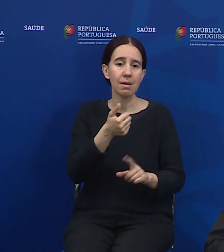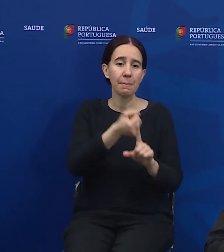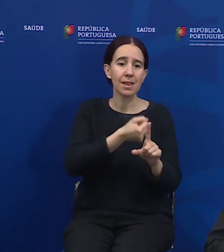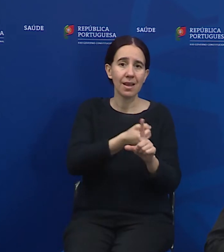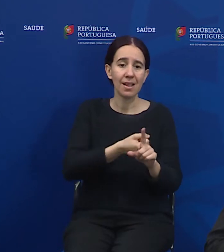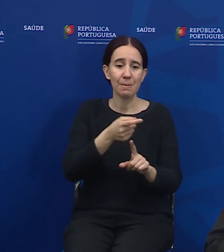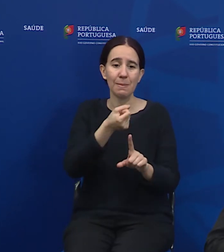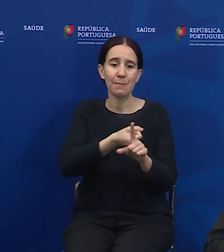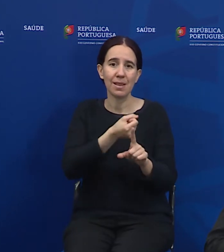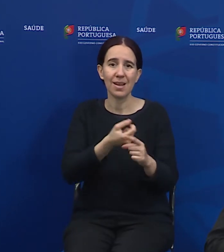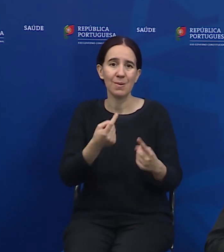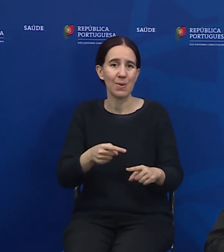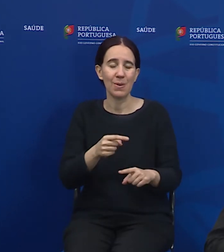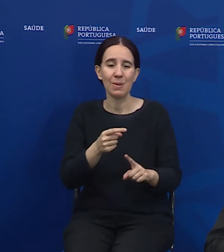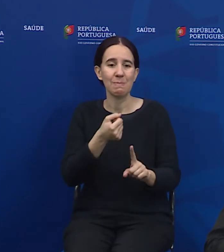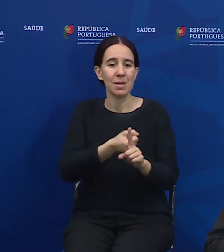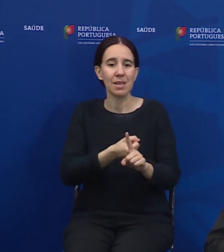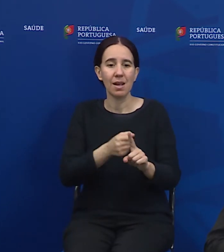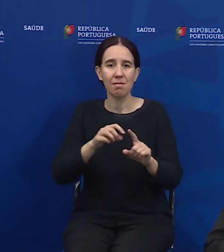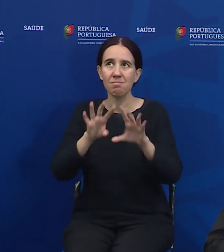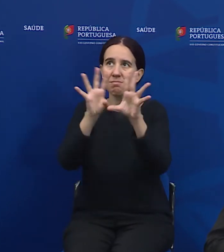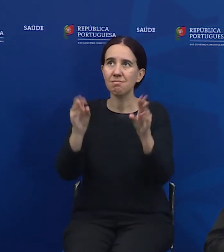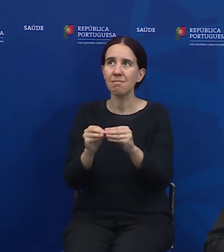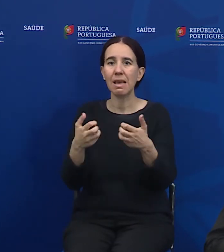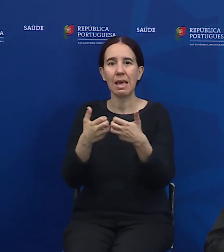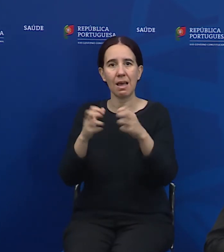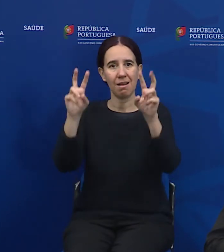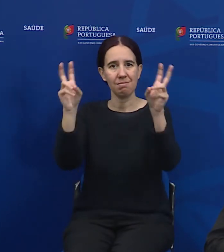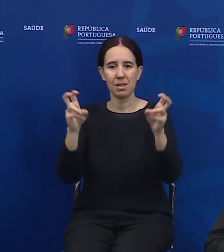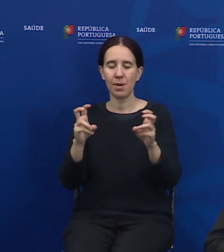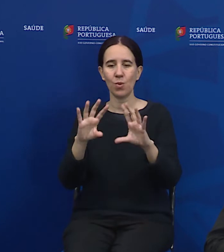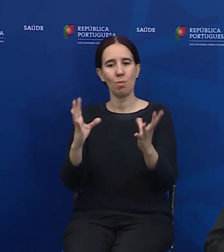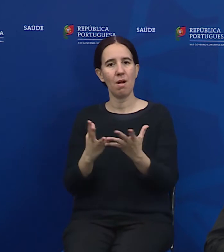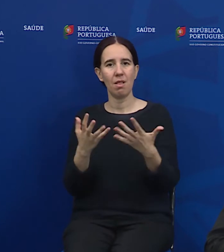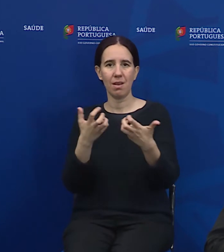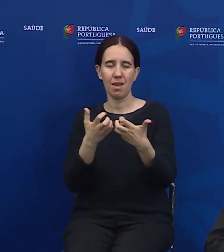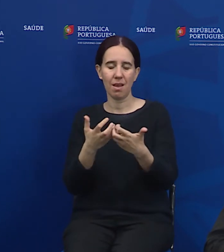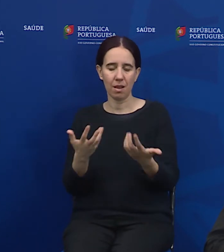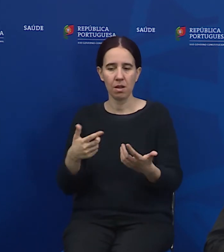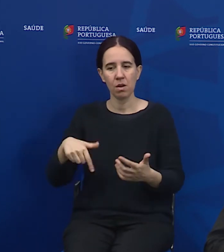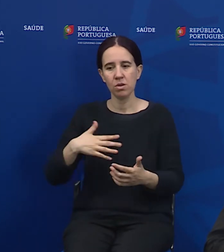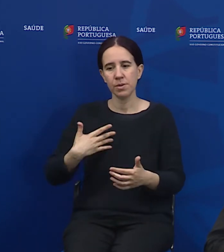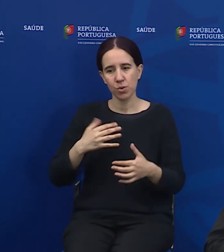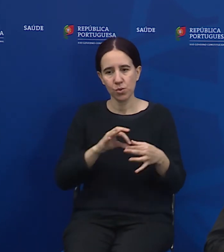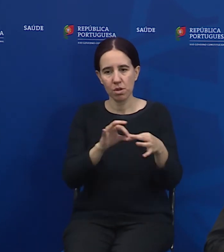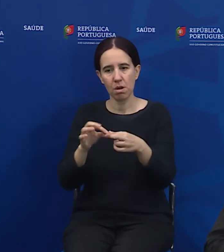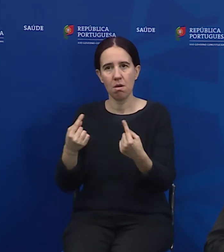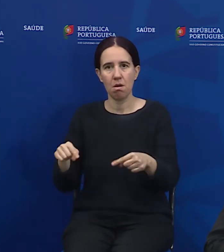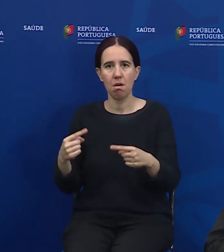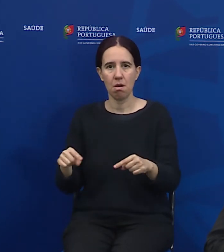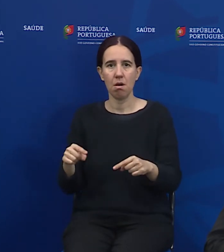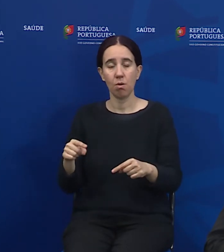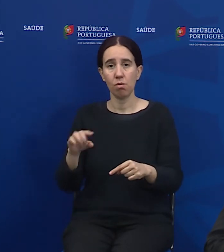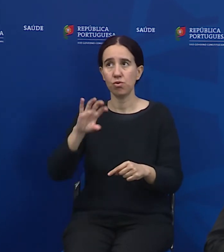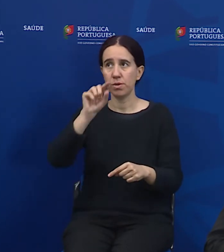mas essas batalhas são apenas batalhas de uma guerra superior e de uma guerra global e por isso estão e também com